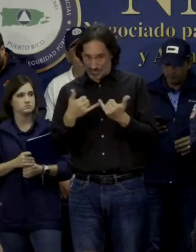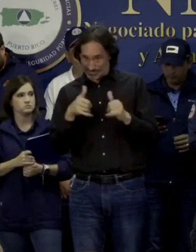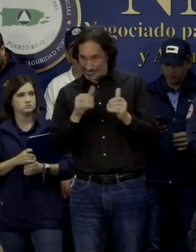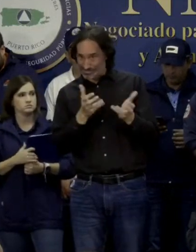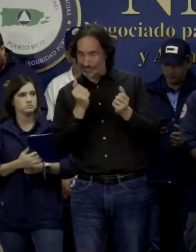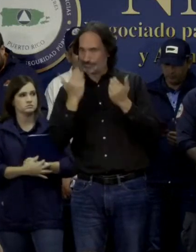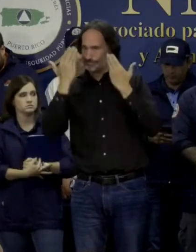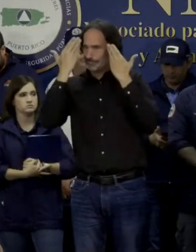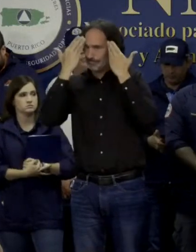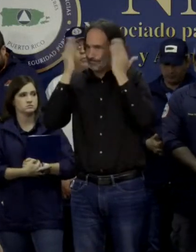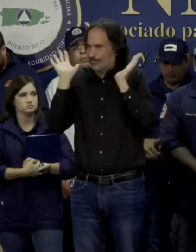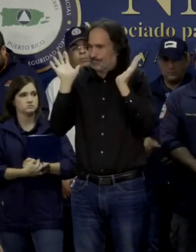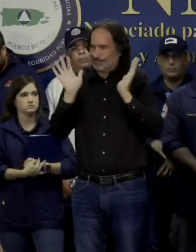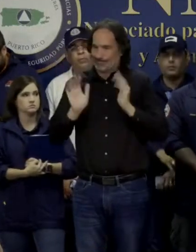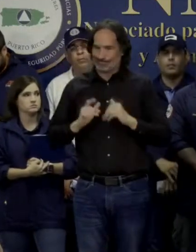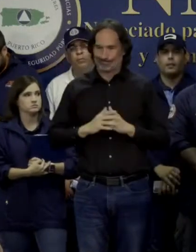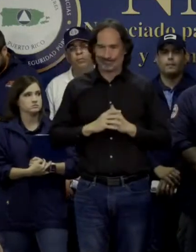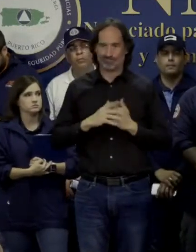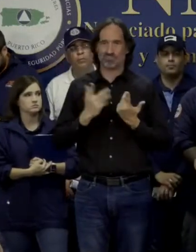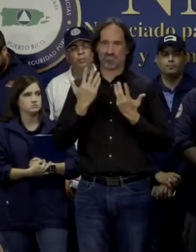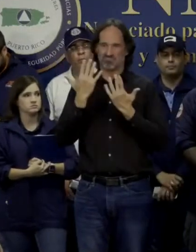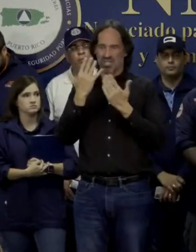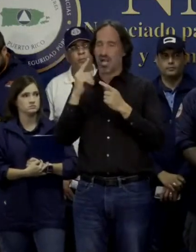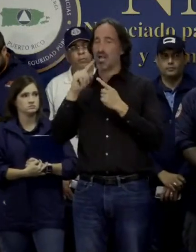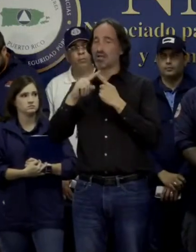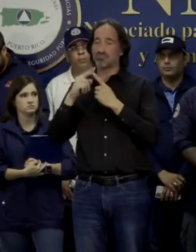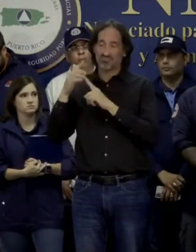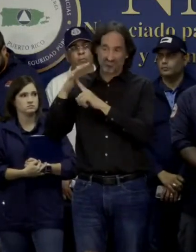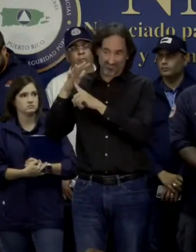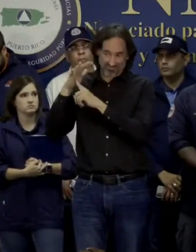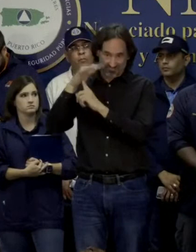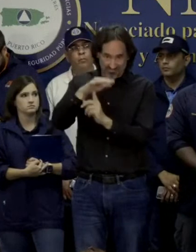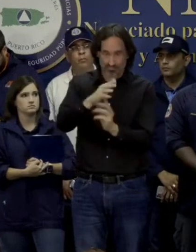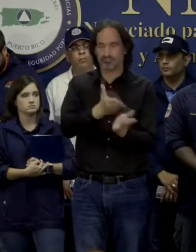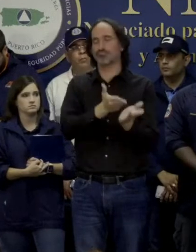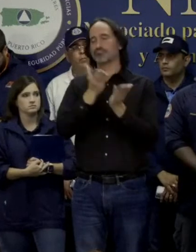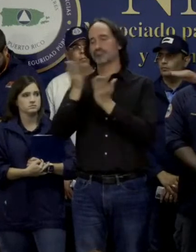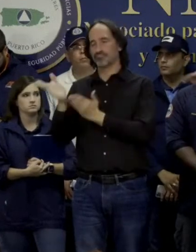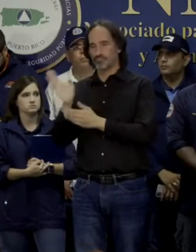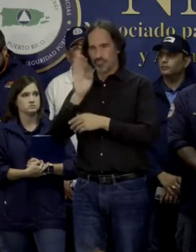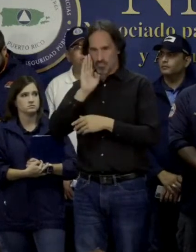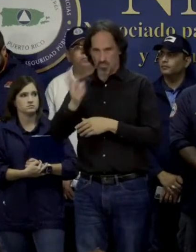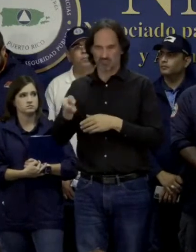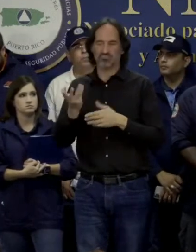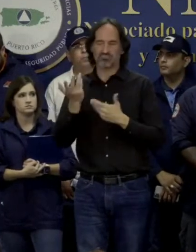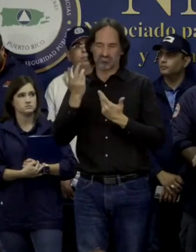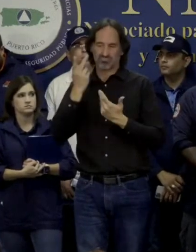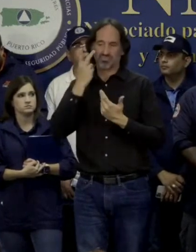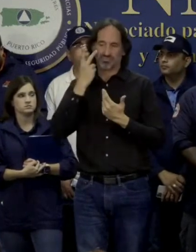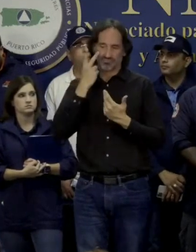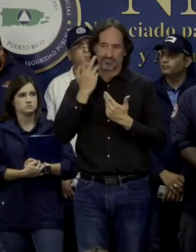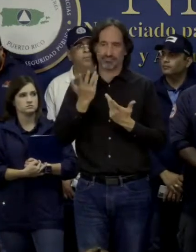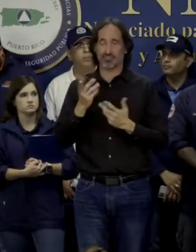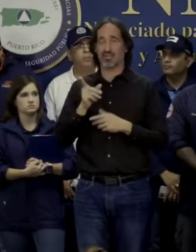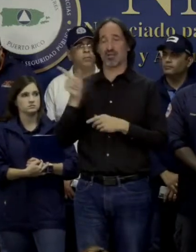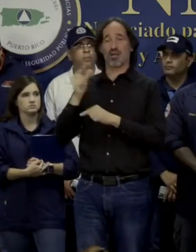volar al área. El general ha explicado si el nivel de las nubes está